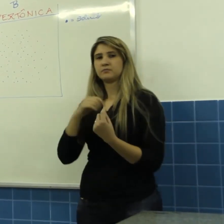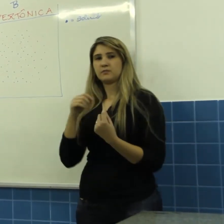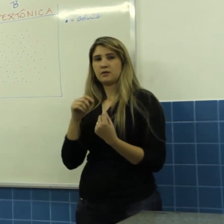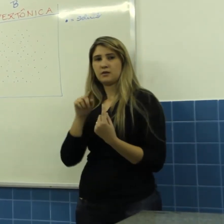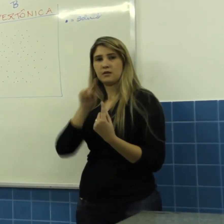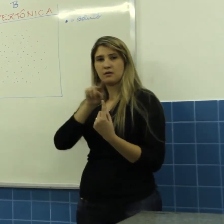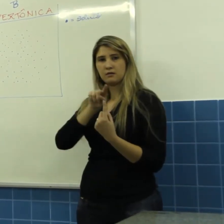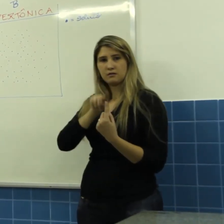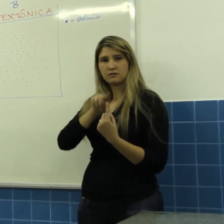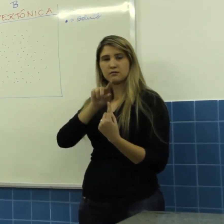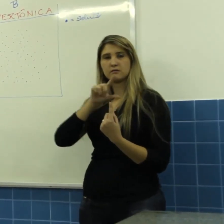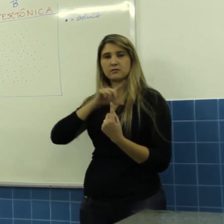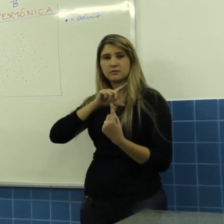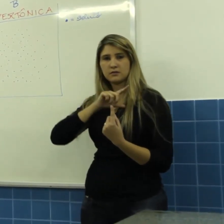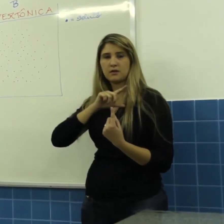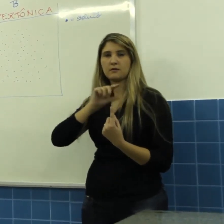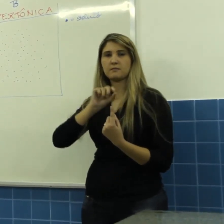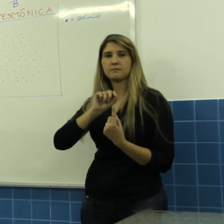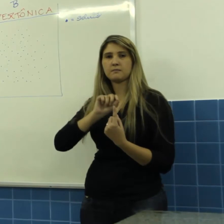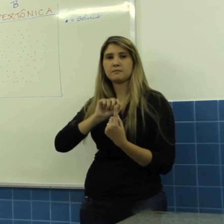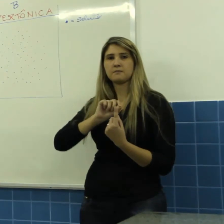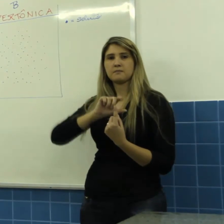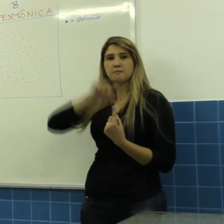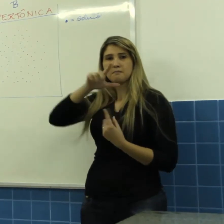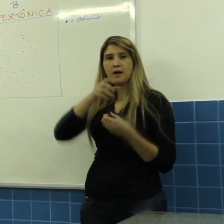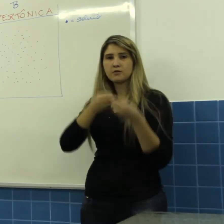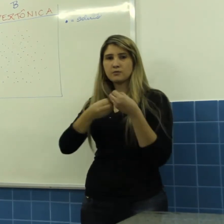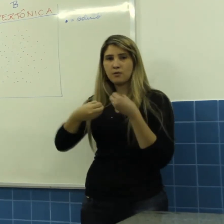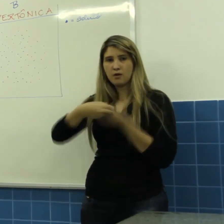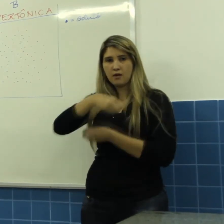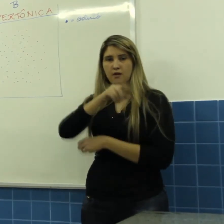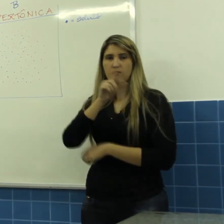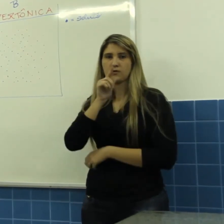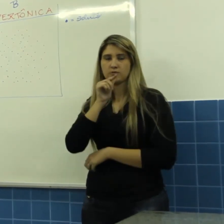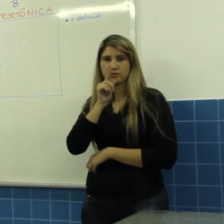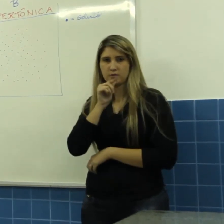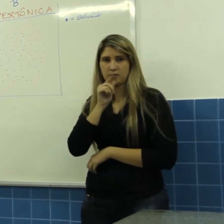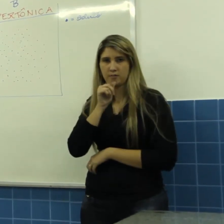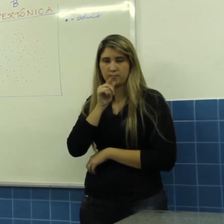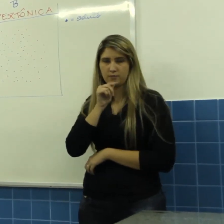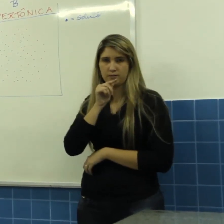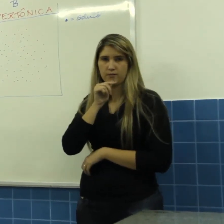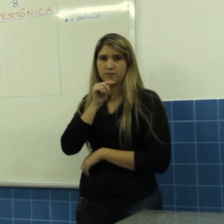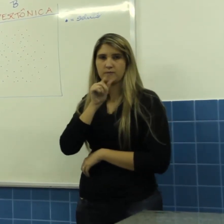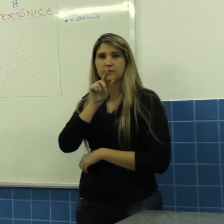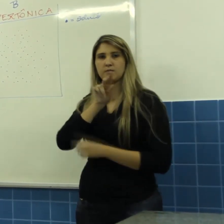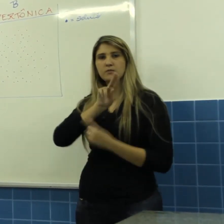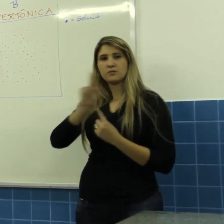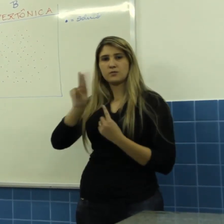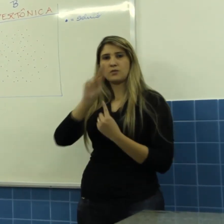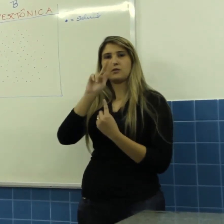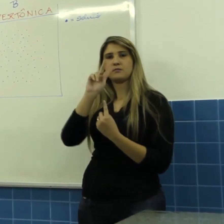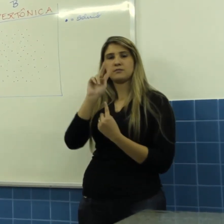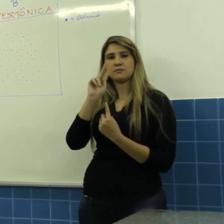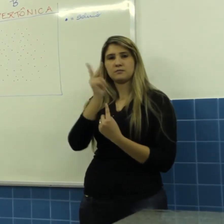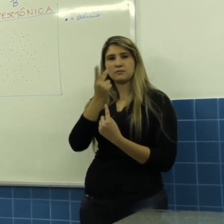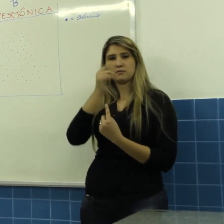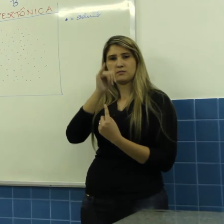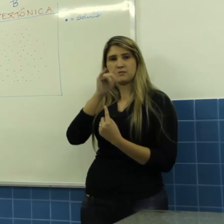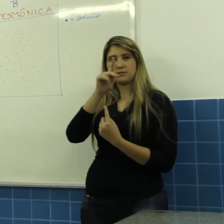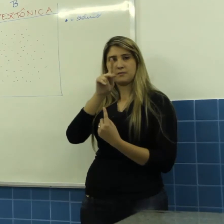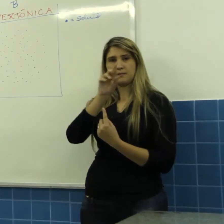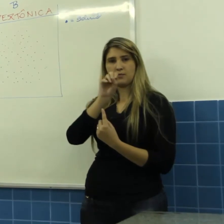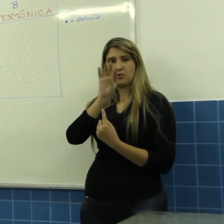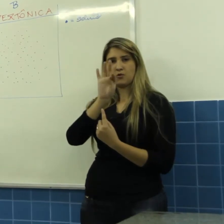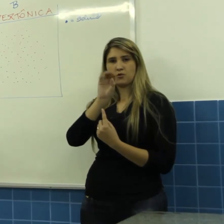portanto, terá maior quantidade de moléculas de água, é chamada de solução